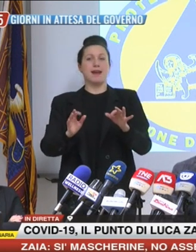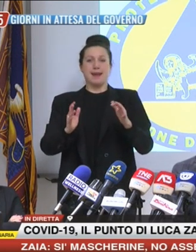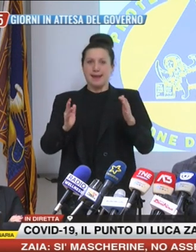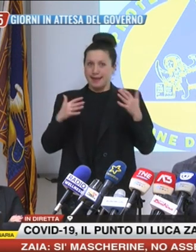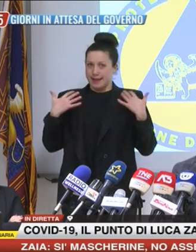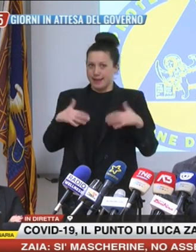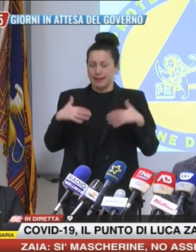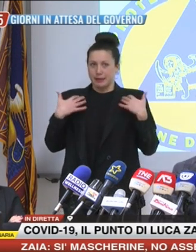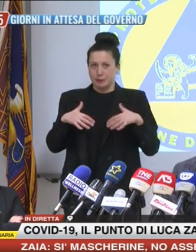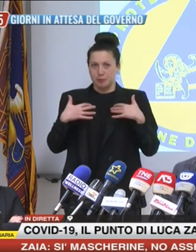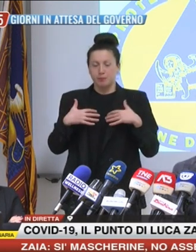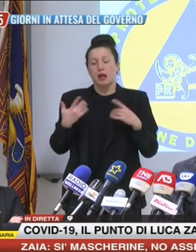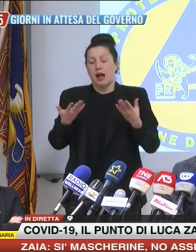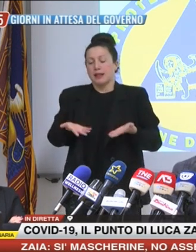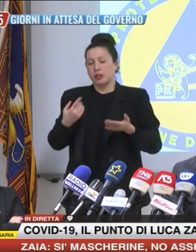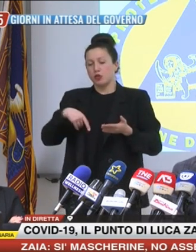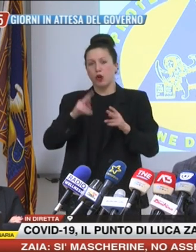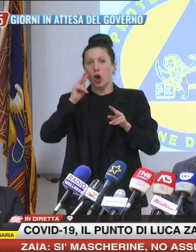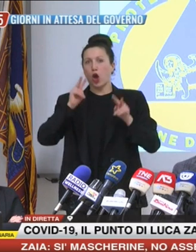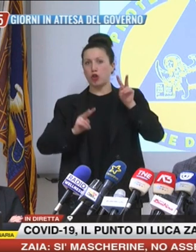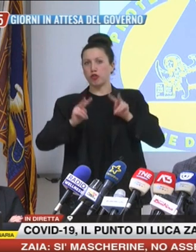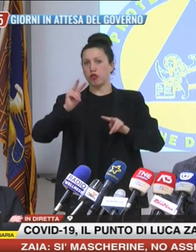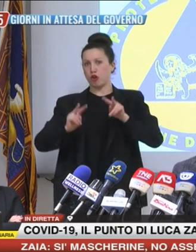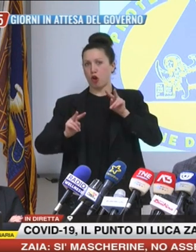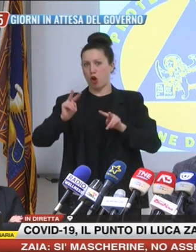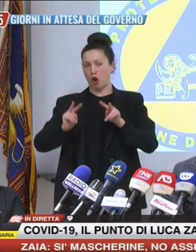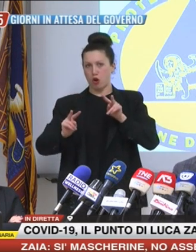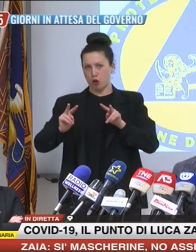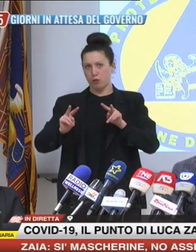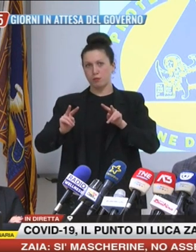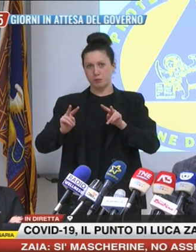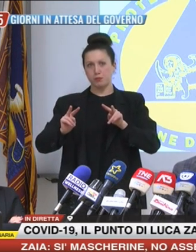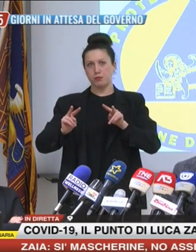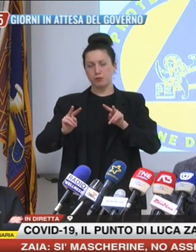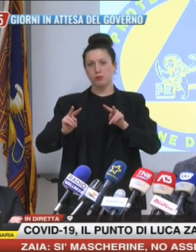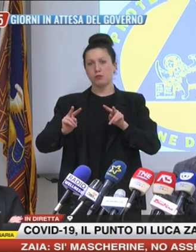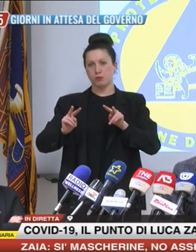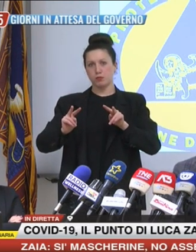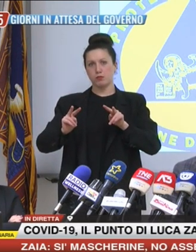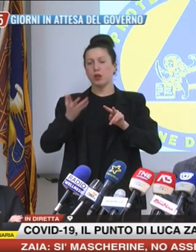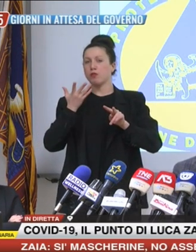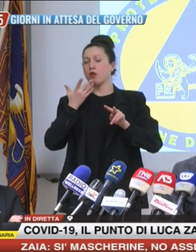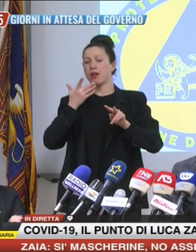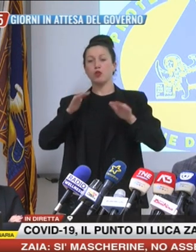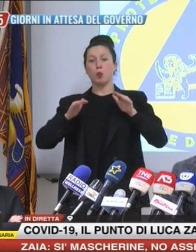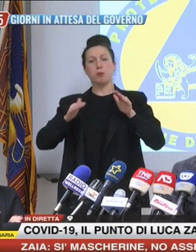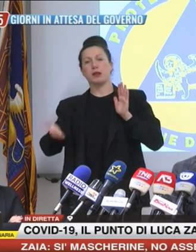nulla di inevaso, o non restino dubbi anche su questa procedura. So che anche da altri colleghi,